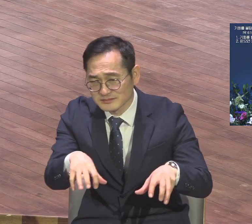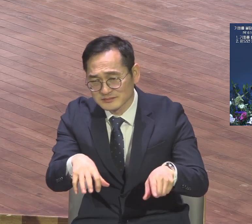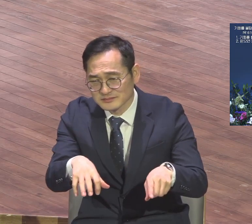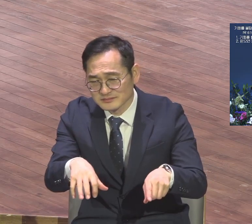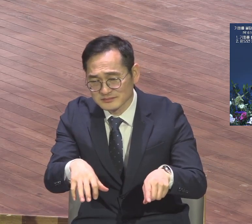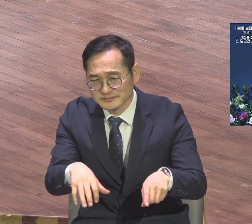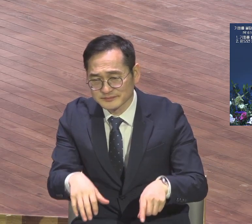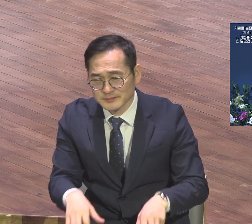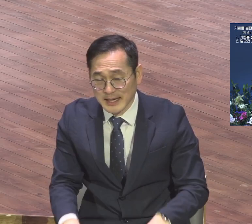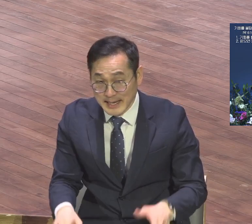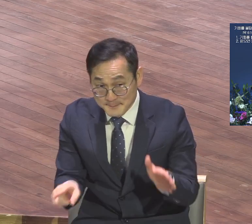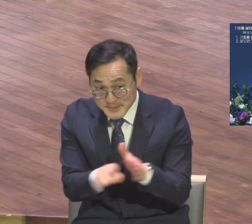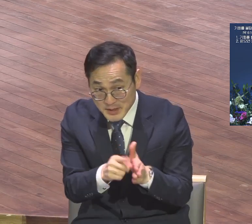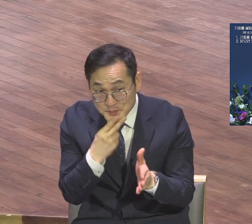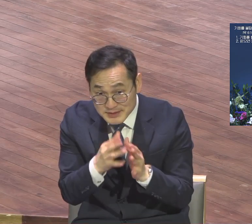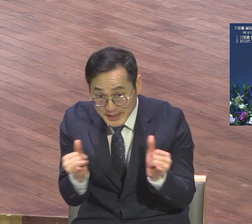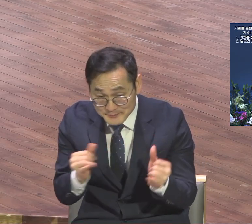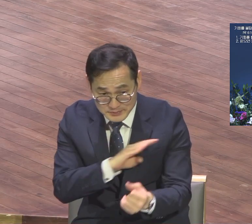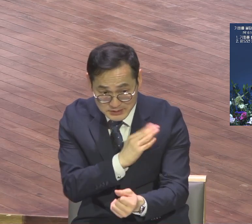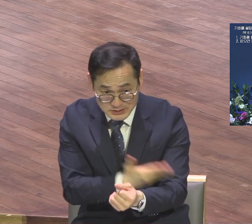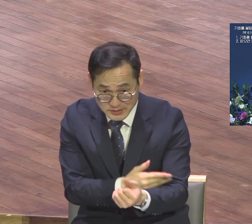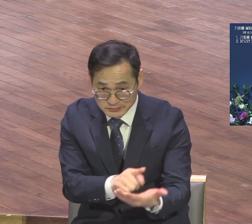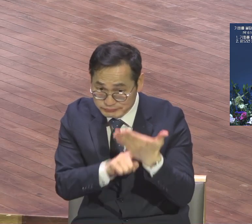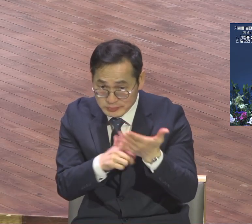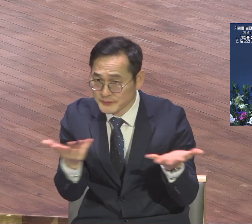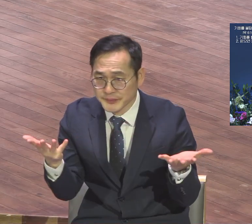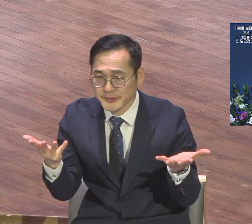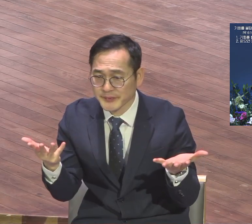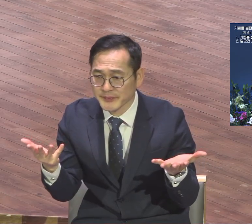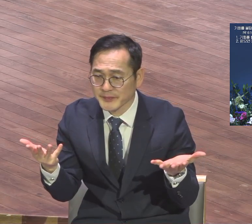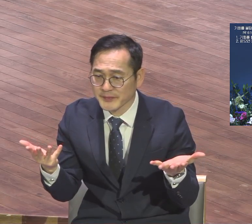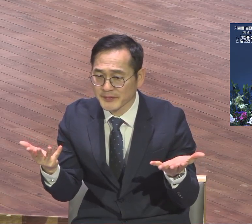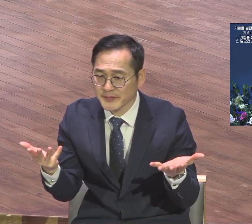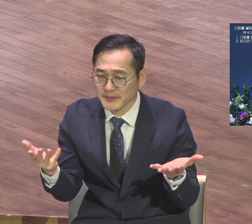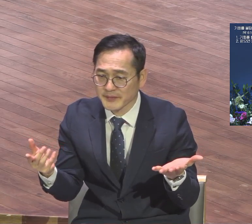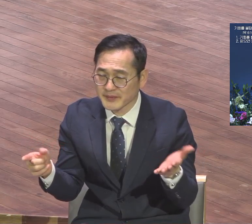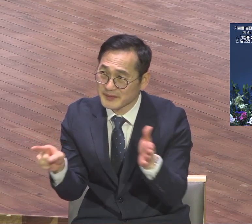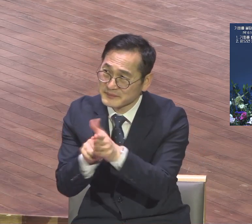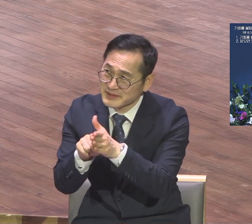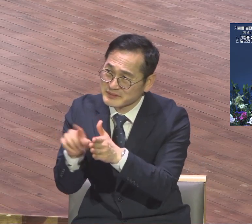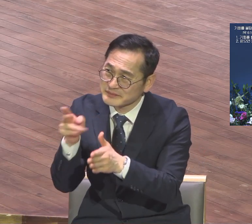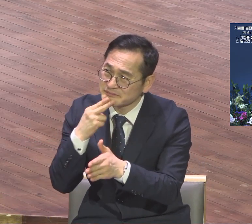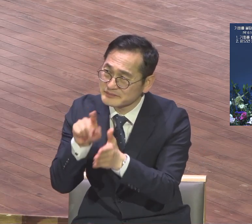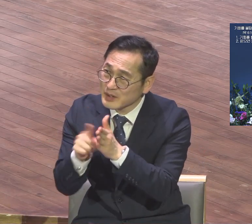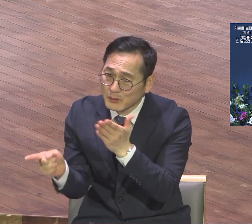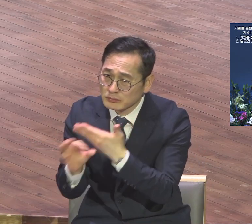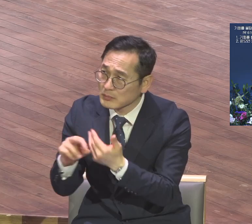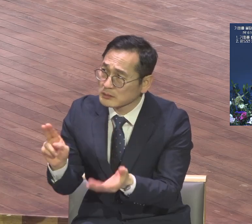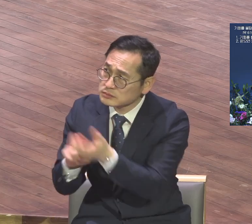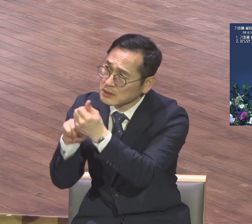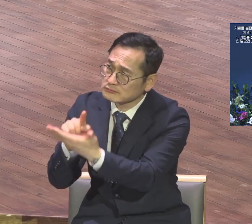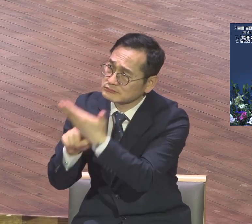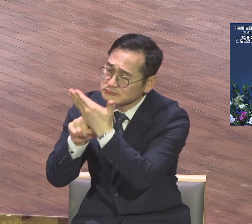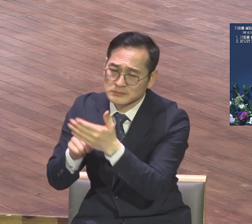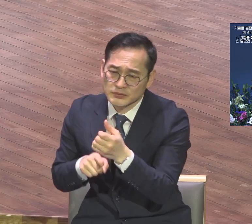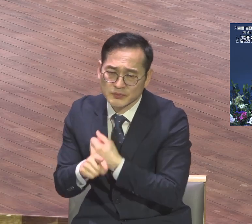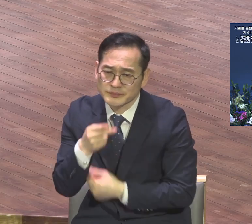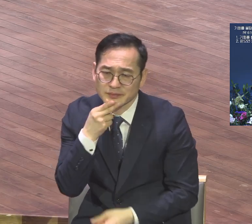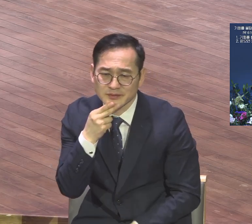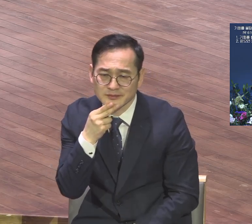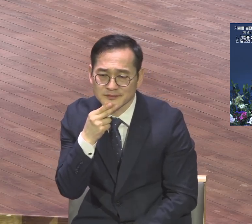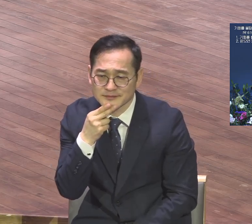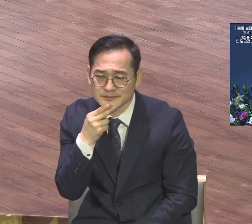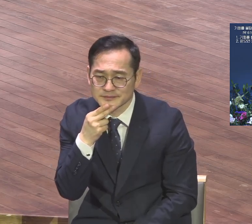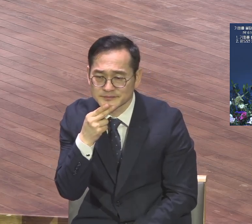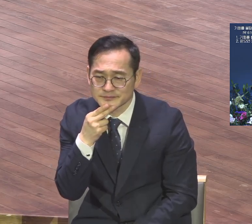자에게는 능력이 나타나지 않아요. 믿지 않기 때문에. 왜 응답 못 받느냐? 믿지 않기